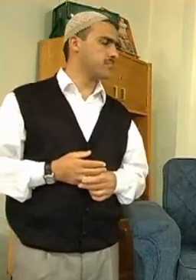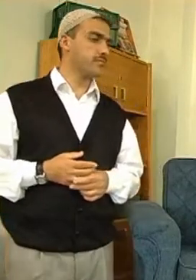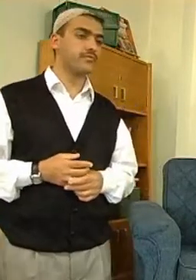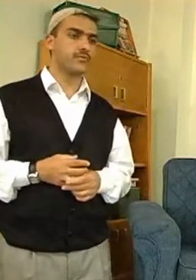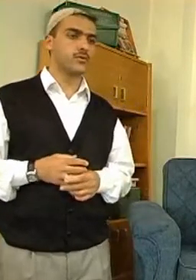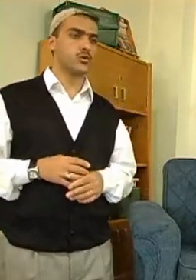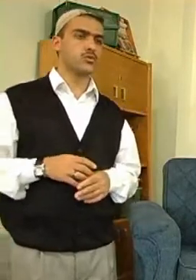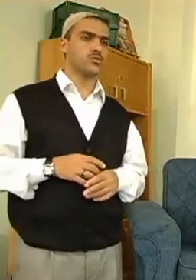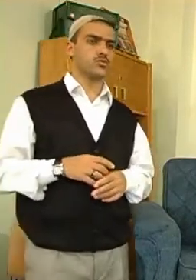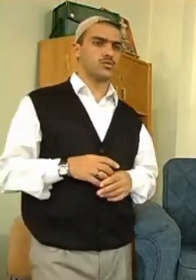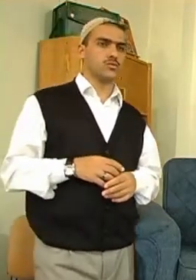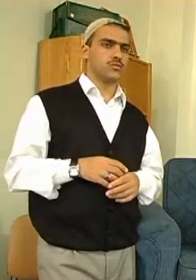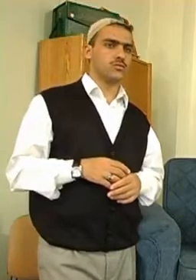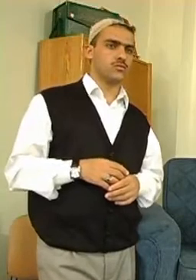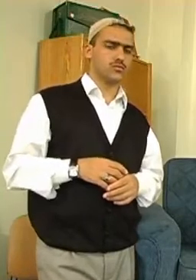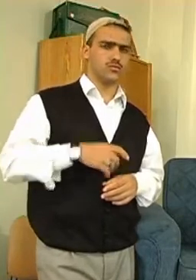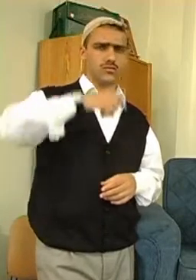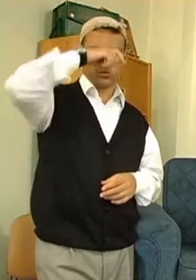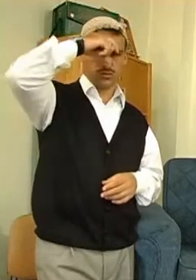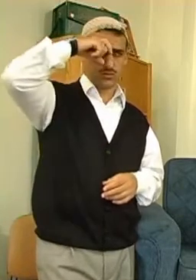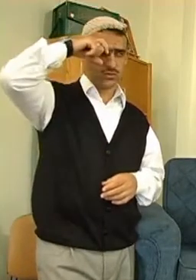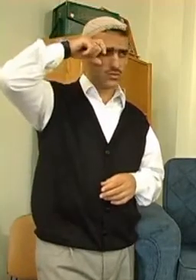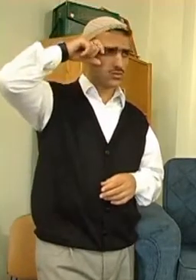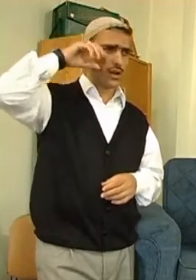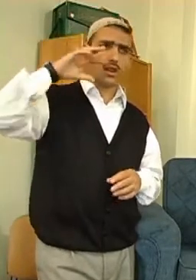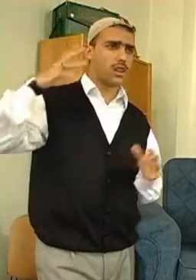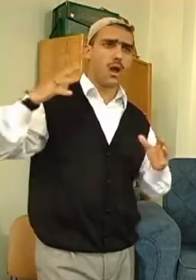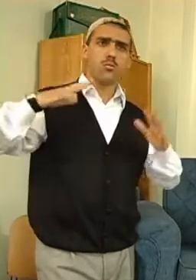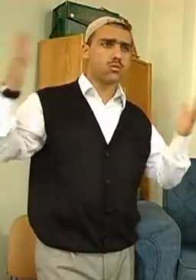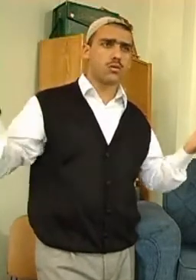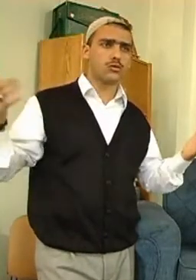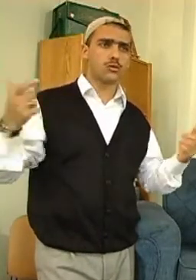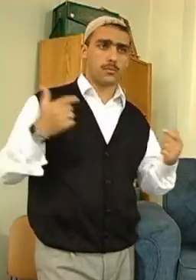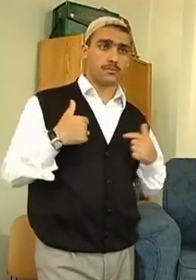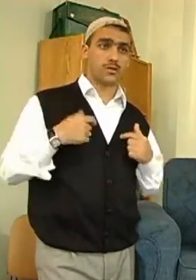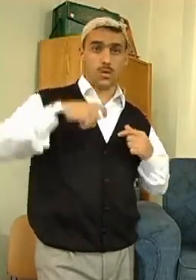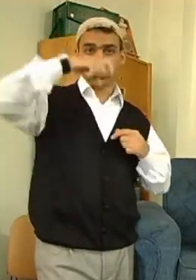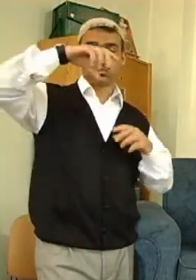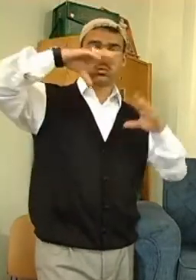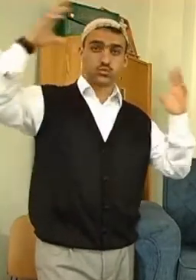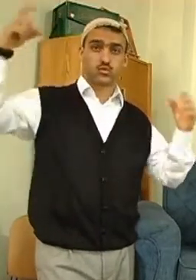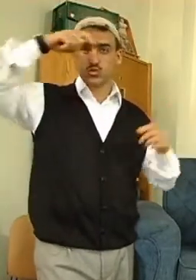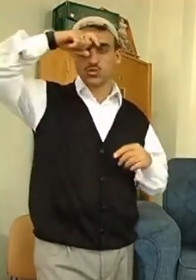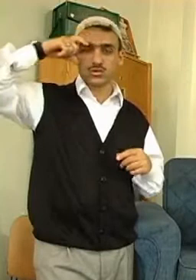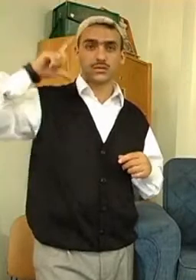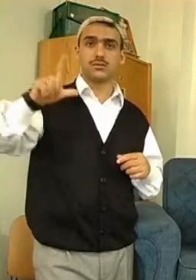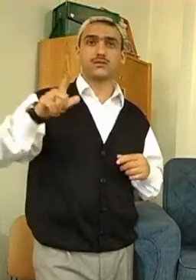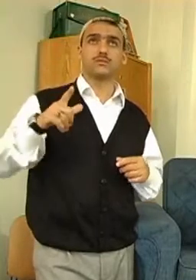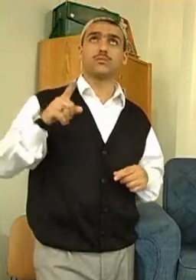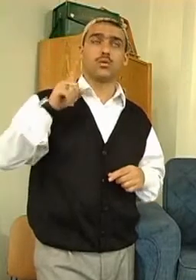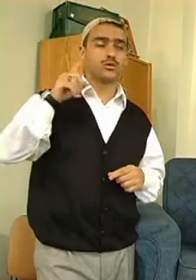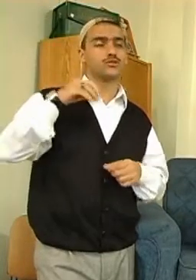için. Değil mi? Öküzün gücü niye bu kadar? Bize öyle bir öküz lazım da bunun için. Koyunun huyu niye böyle? Bize böyle bir koyun lazım da